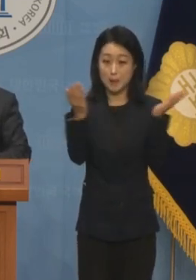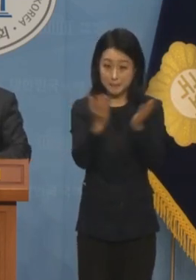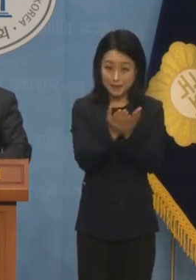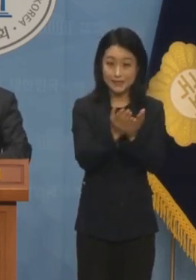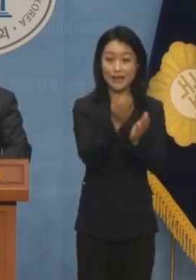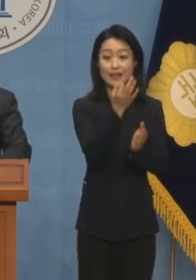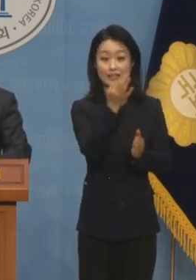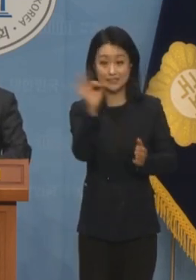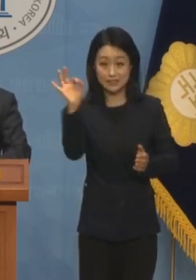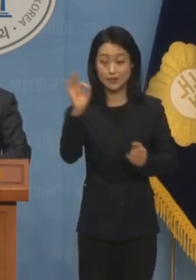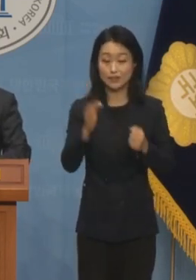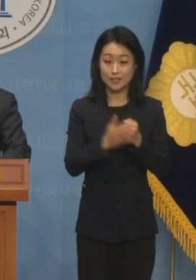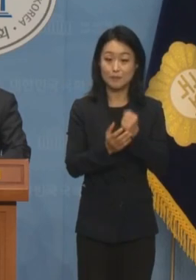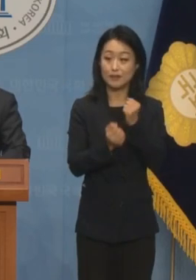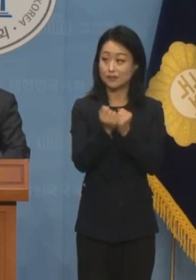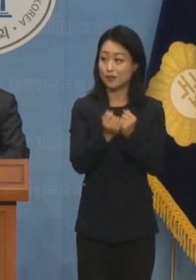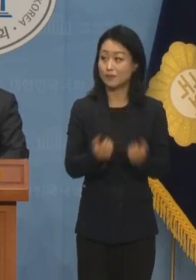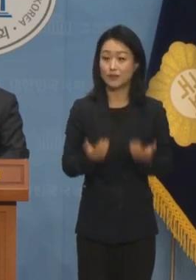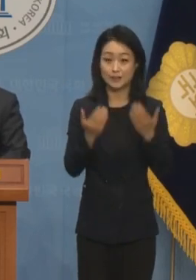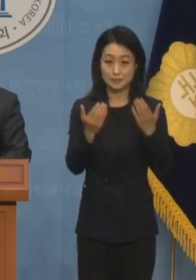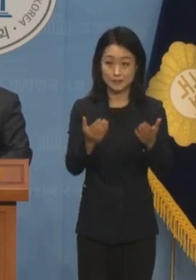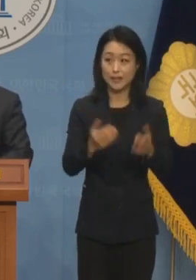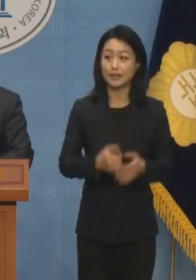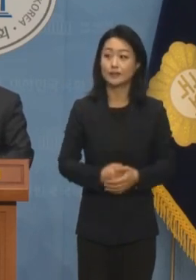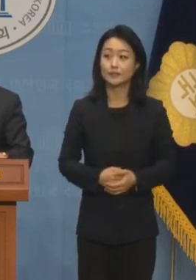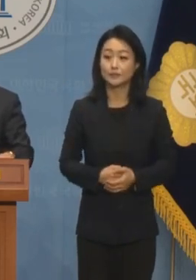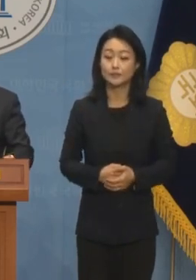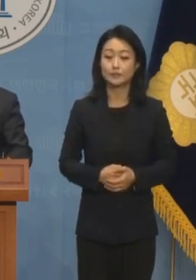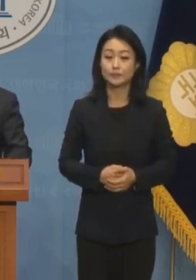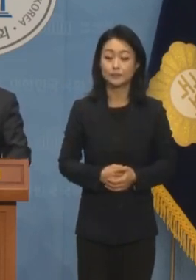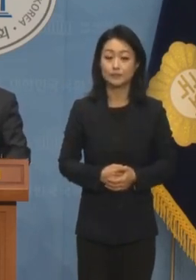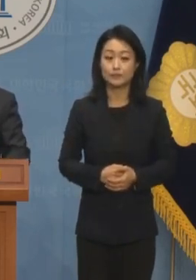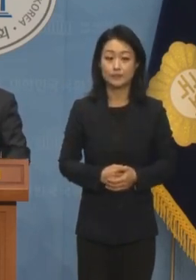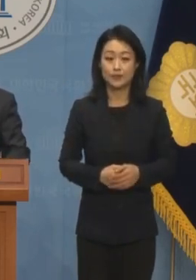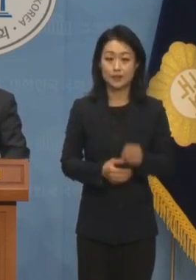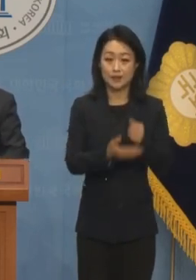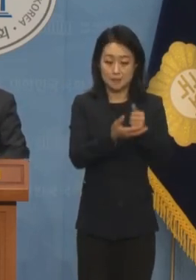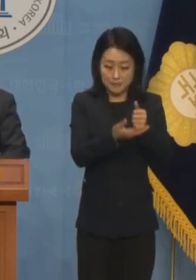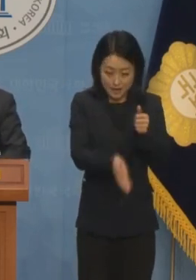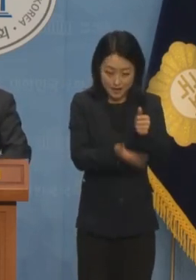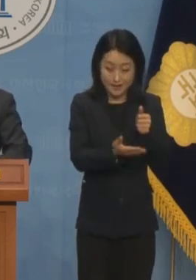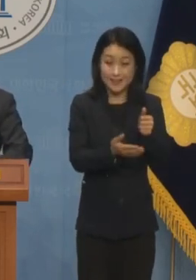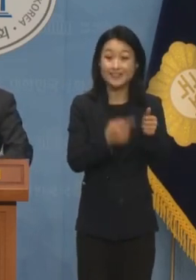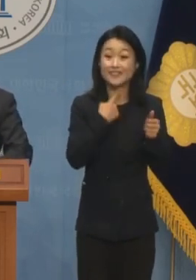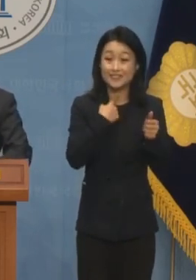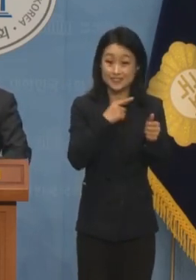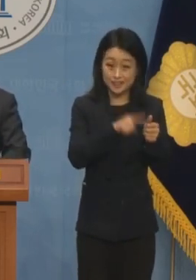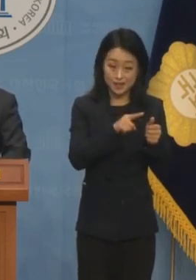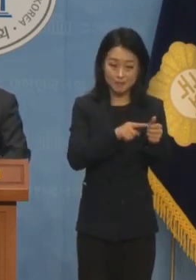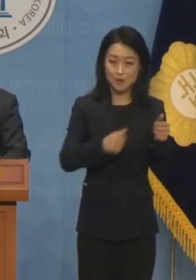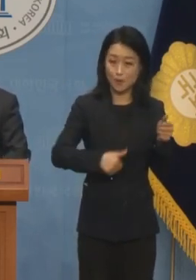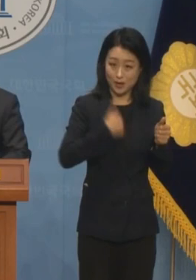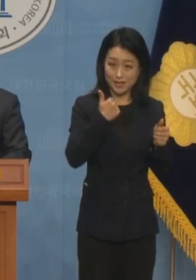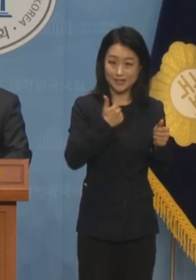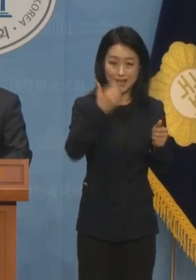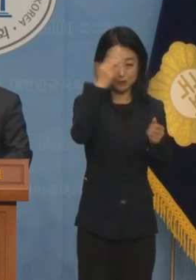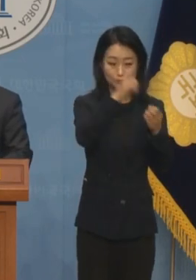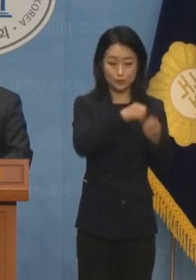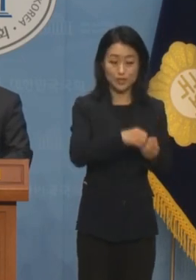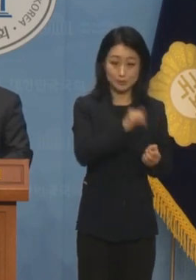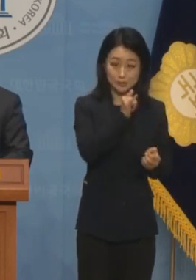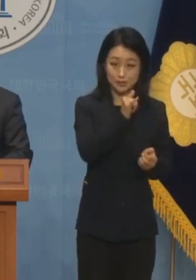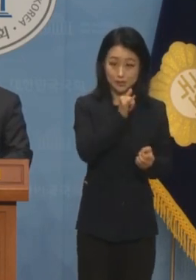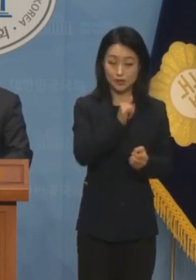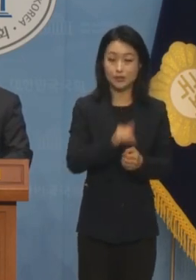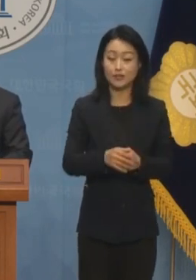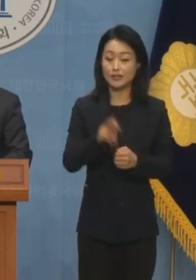점에서 말씀드리고자 합니다. 방귀 낀 놈이 성낸다는 말이 있습니다. 민주당이 21일